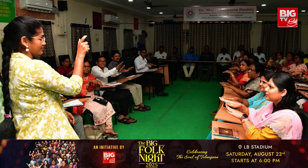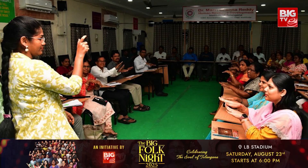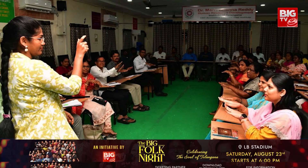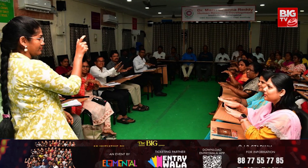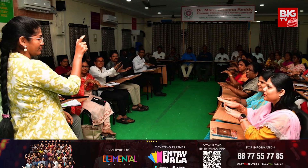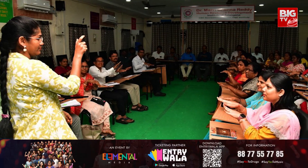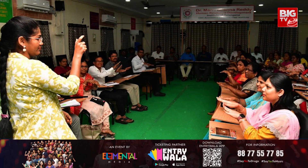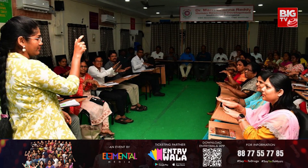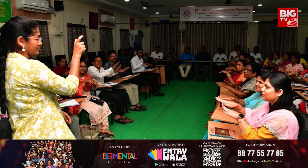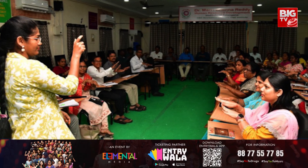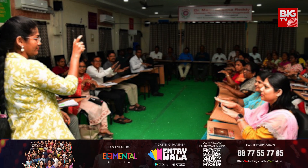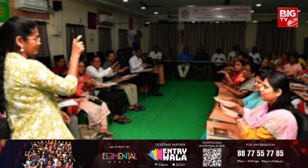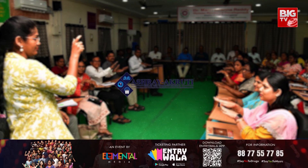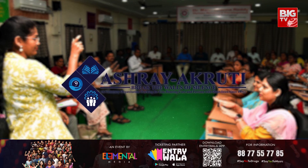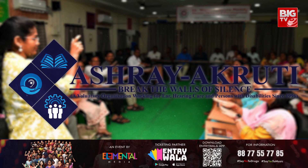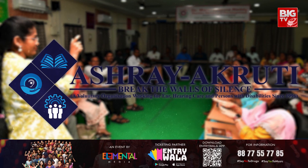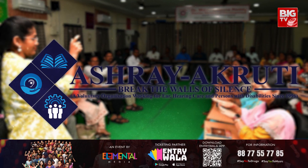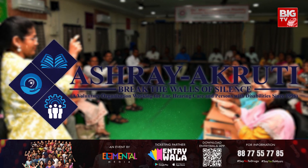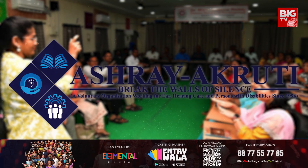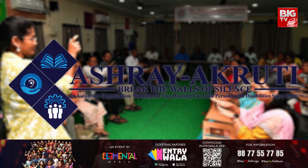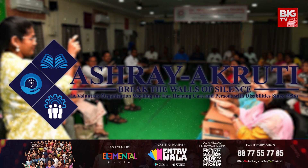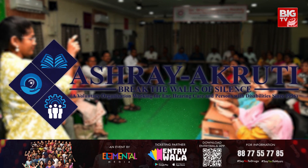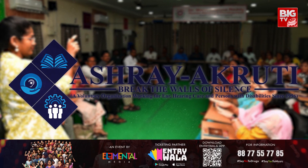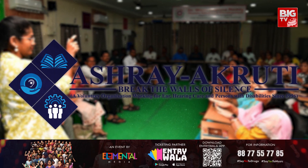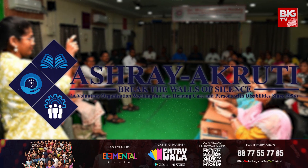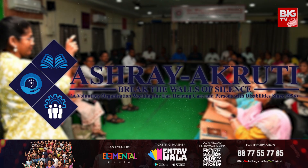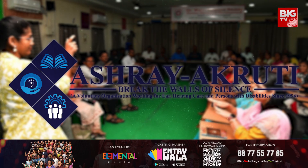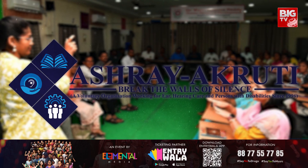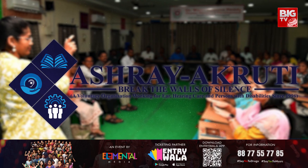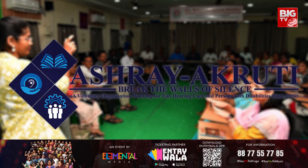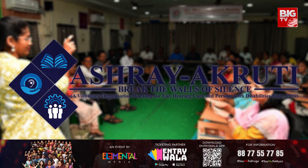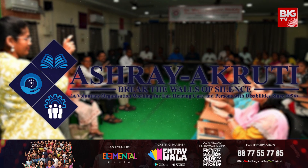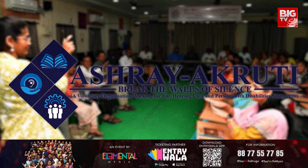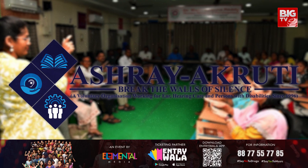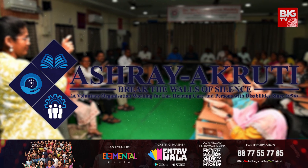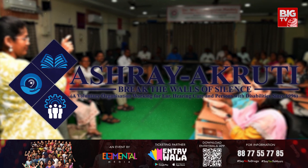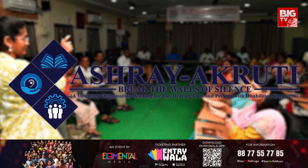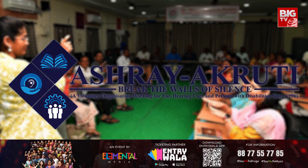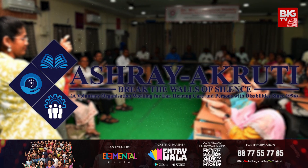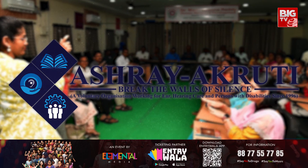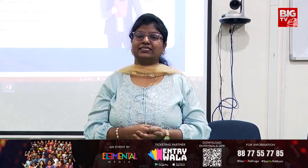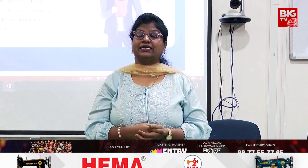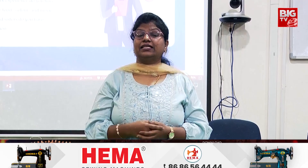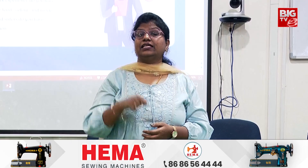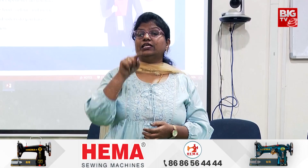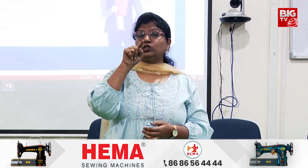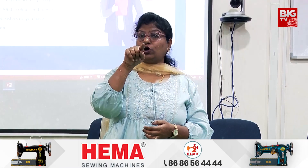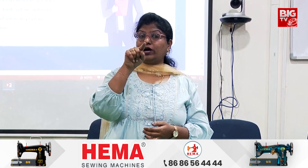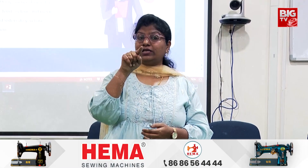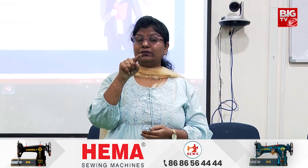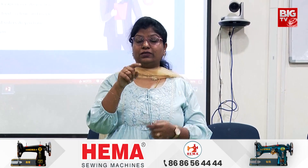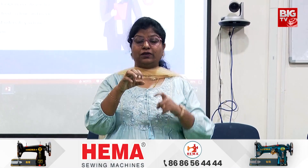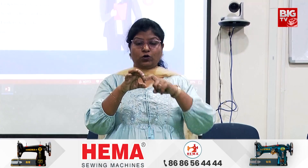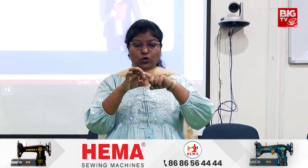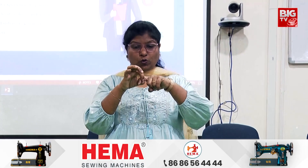నిర్వహించారు. బదిరుల సమస్యలు గుర్తించడం కోసం హైదరాబాద్ లోని ఆశ్రయ ఆకృతి సంస్థ ప్రతినిధులను కరీంనగర్ కు పిలిపించారు. ఈ టీంలోని